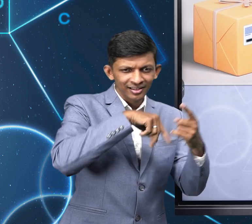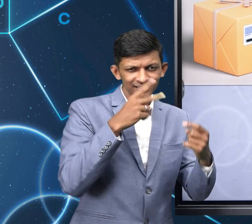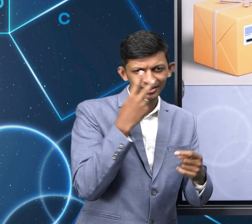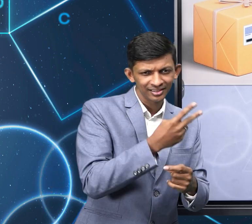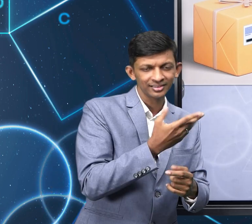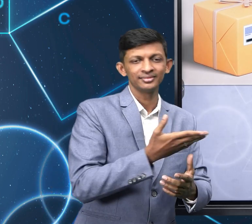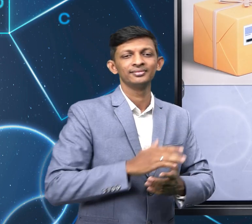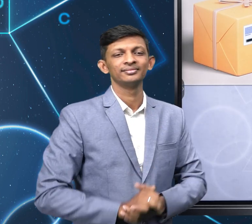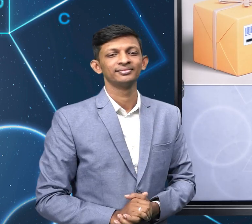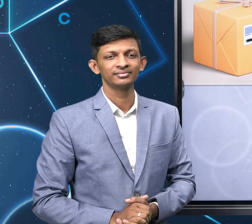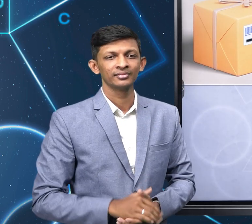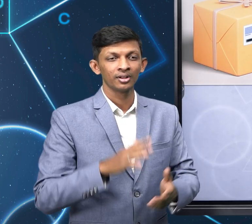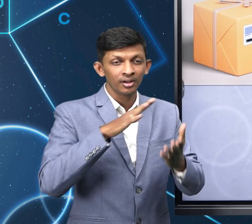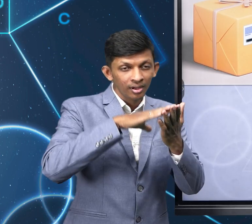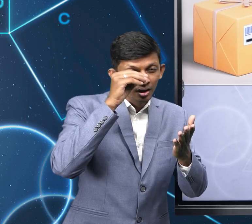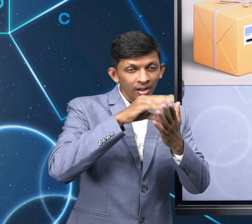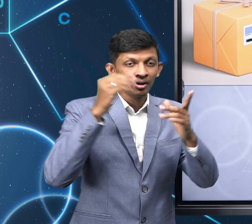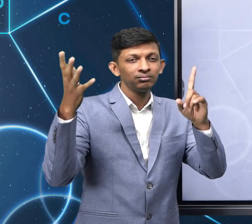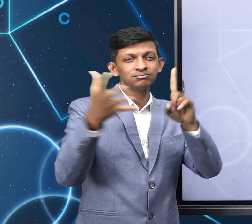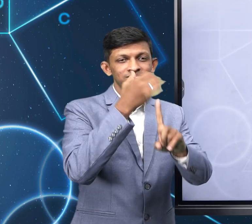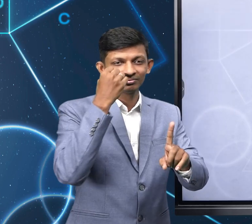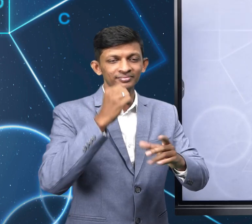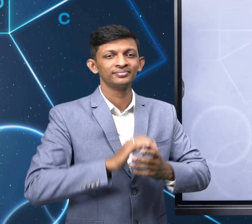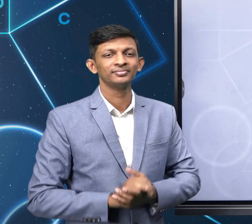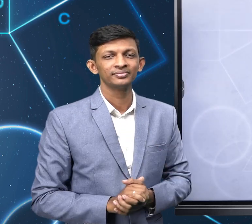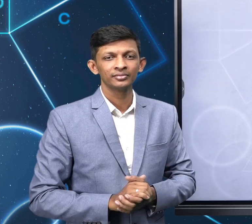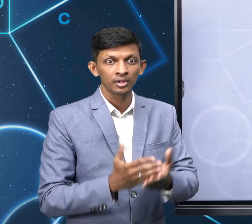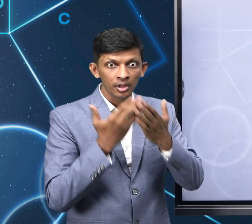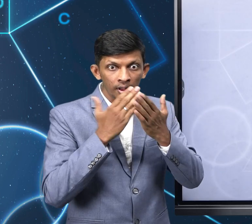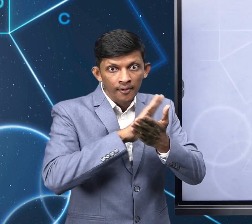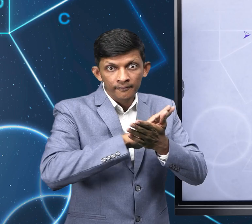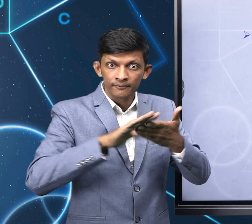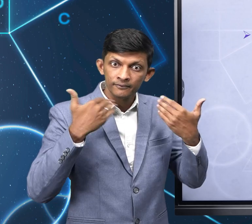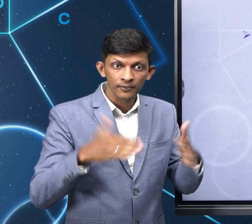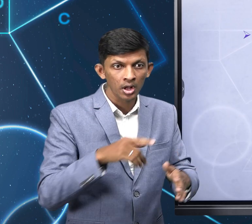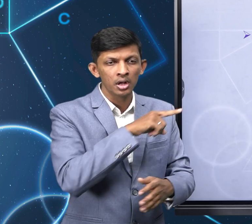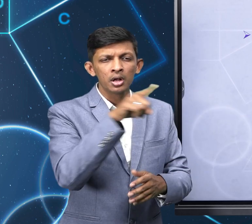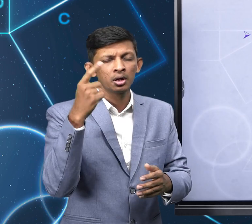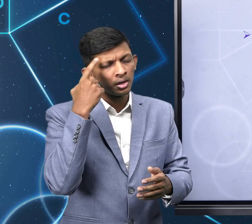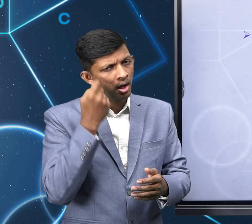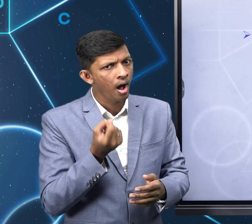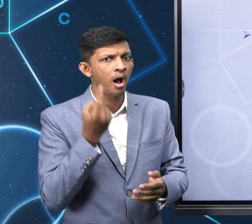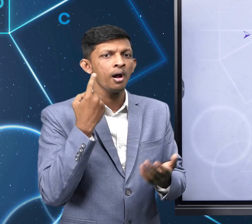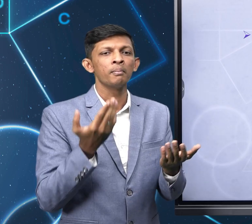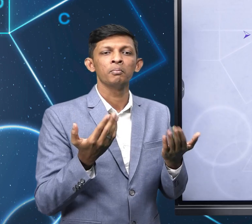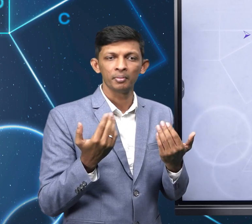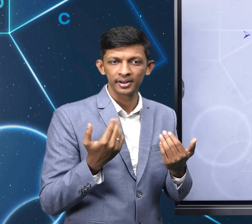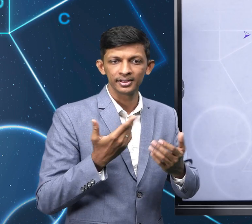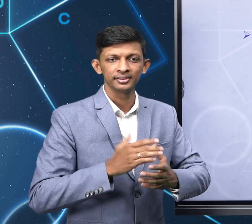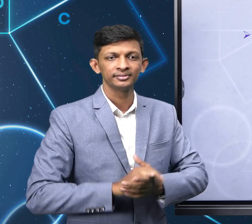मदत करेल. शिकण्याचे परिणाम. हा धडा पूर्ण झाल्यानंतर आपण हे करण्यास